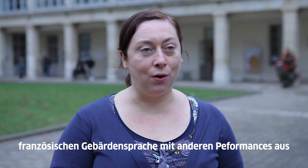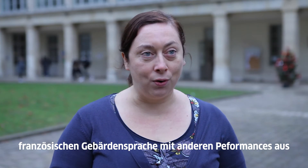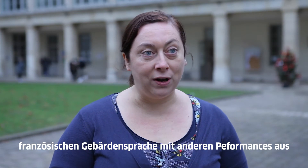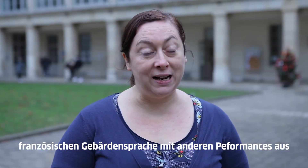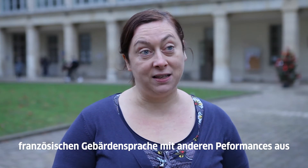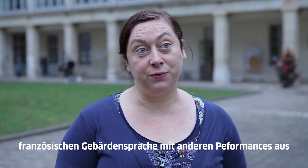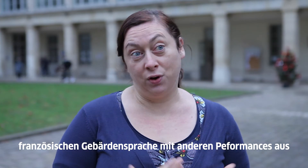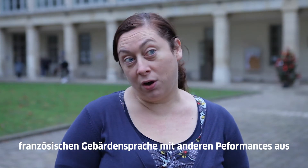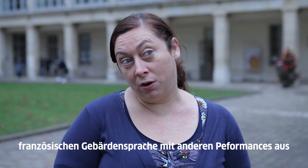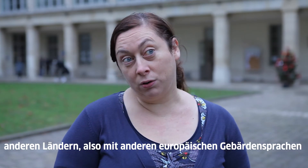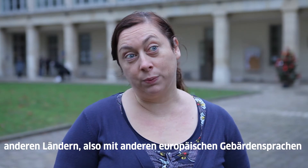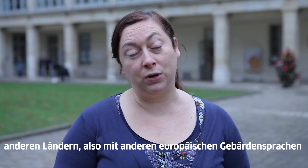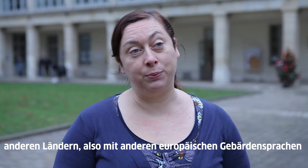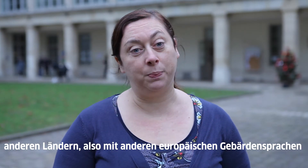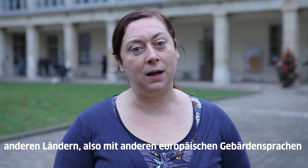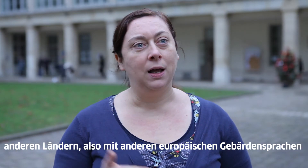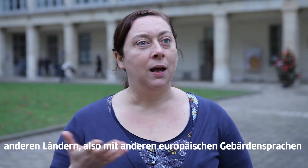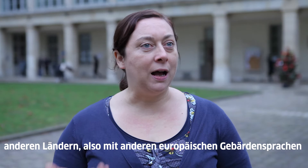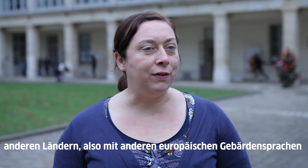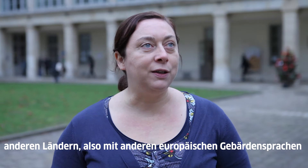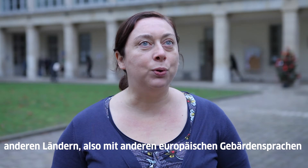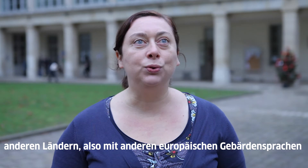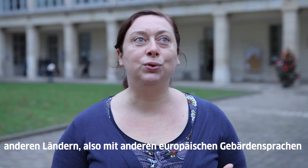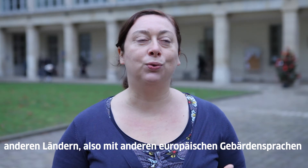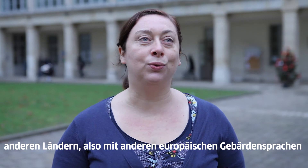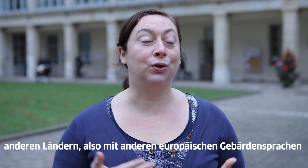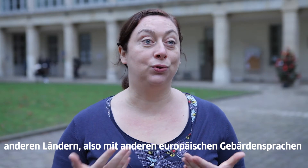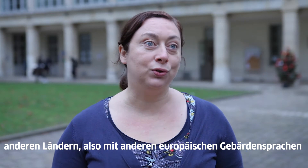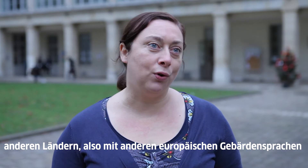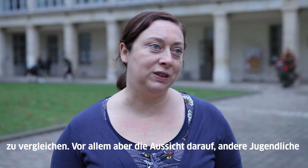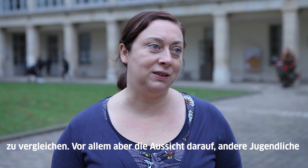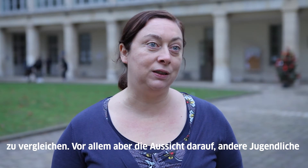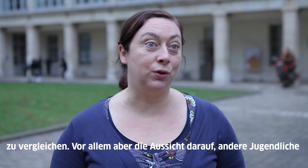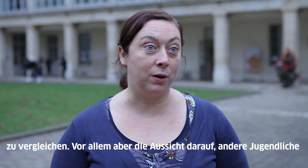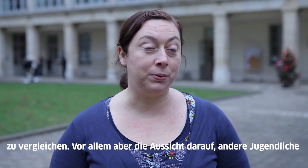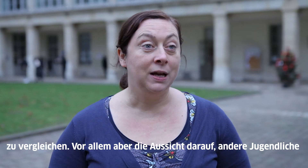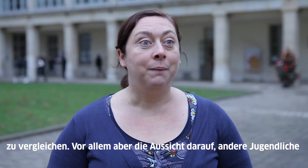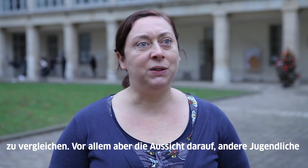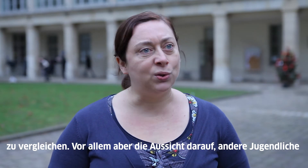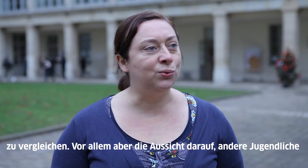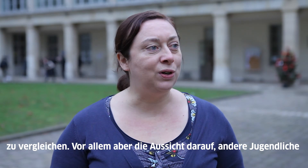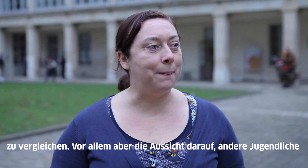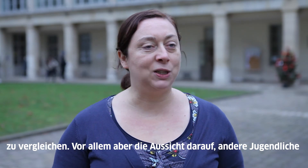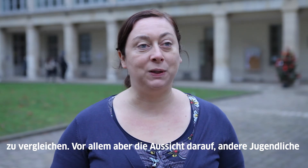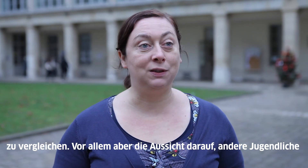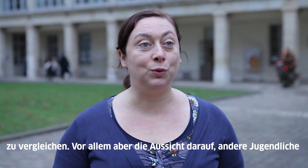en LSF, leur langue pour la plupart, avec des productions dans d'autres langues des signes d'Europe, mais surtout la perspective de